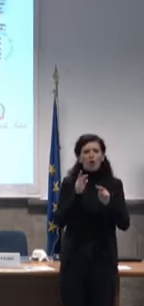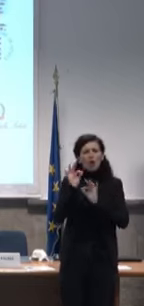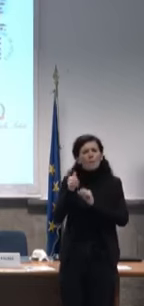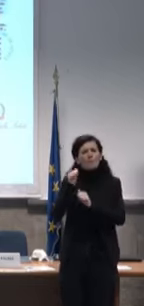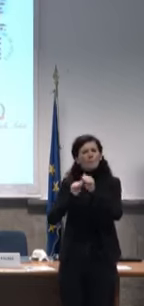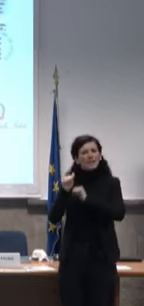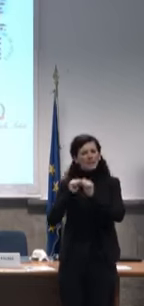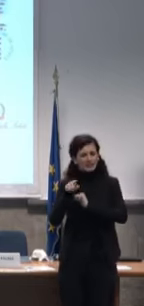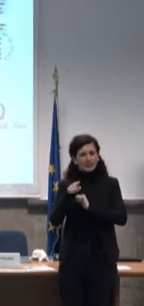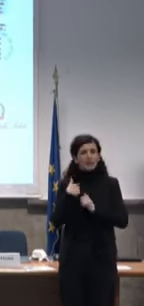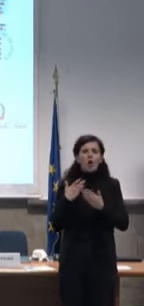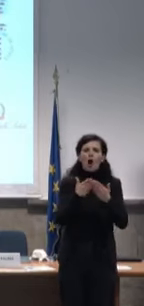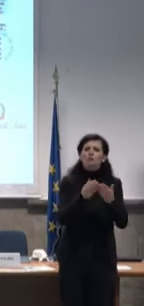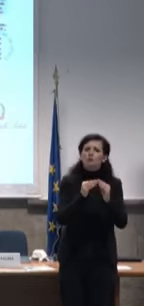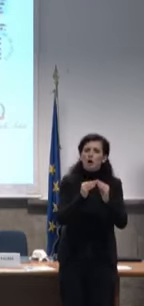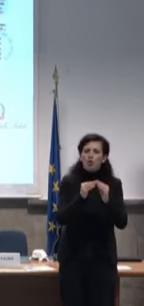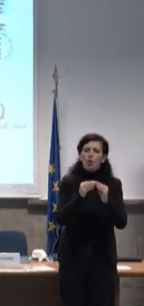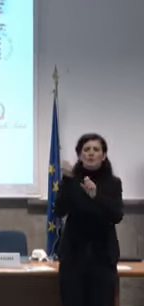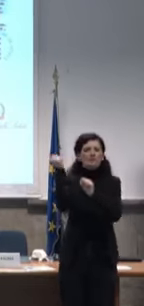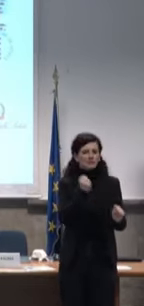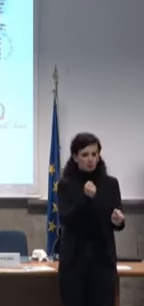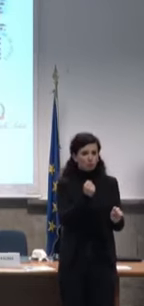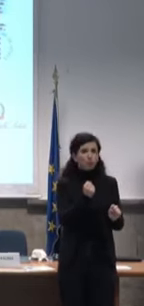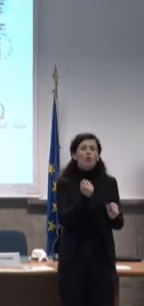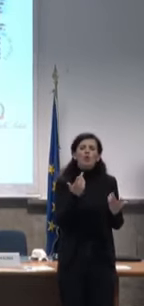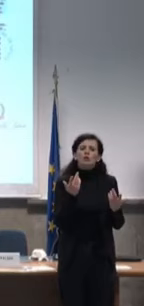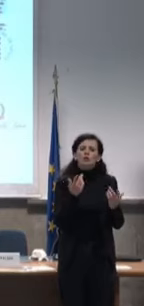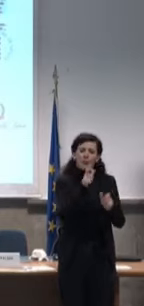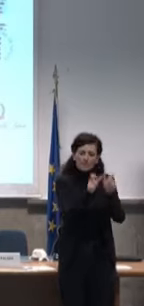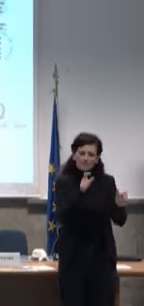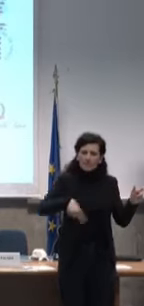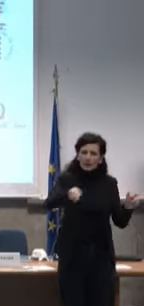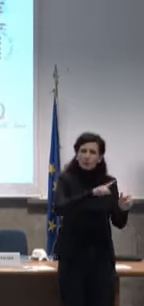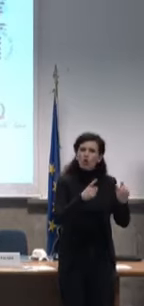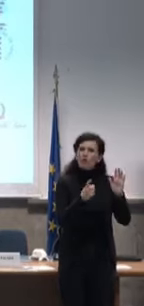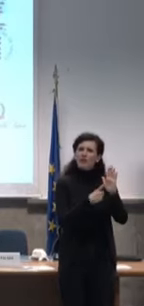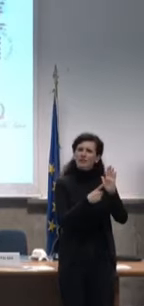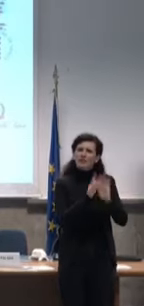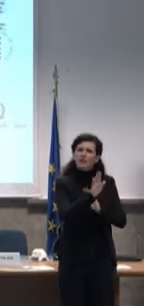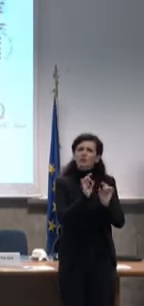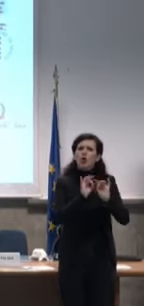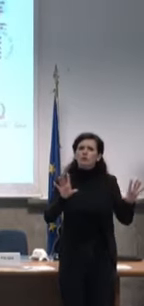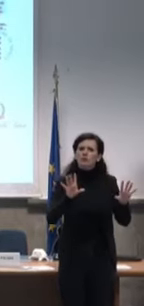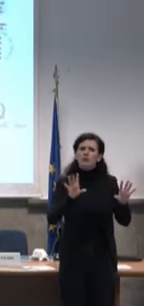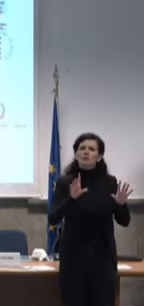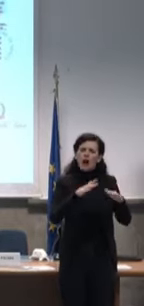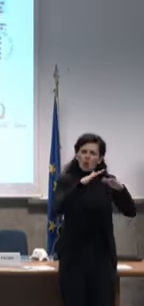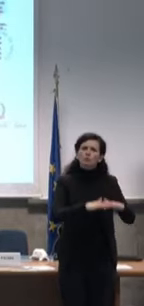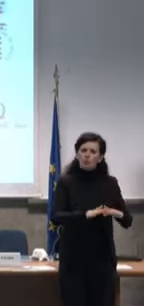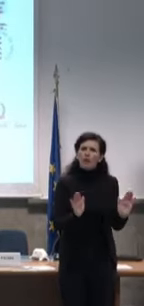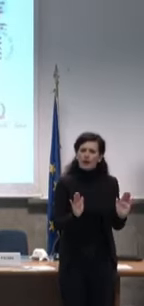istituzioni affinché i diritti di tutte le persone vengano conservati e vengano tutelati